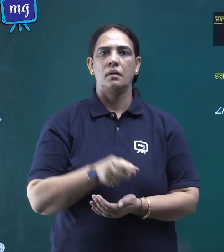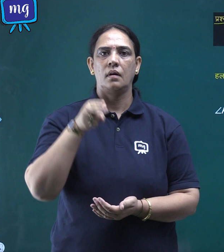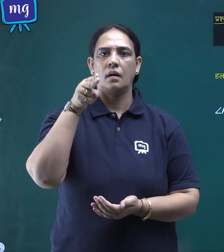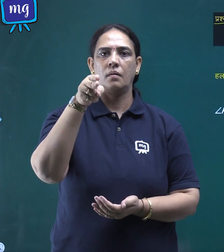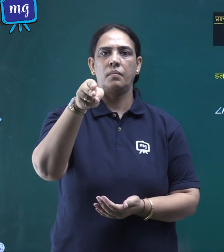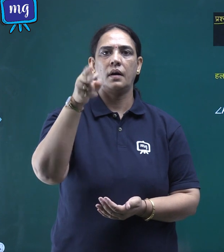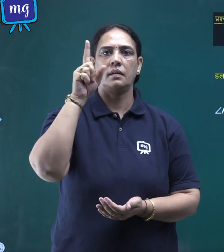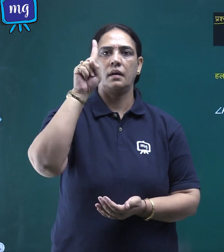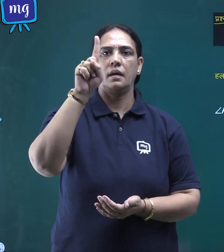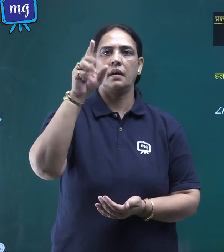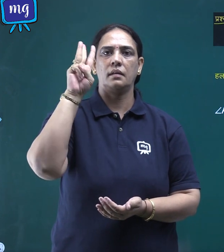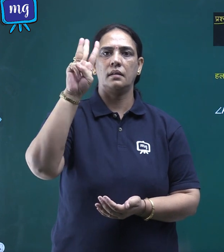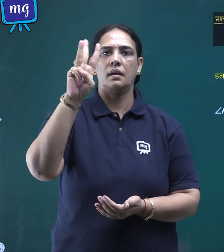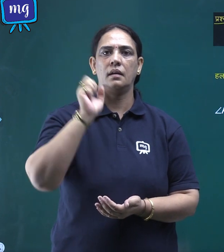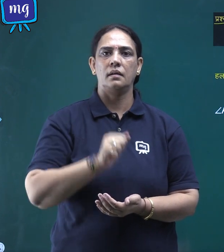13:13